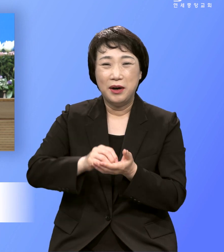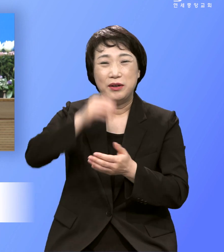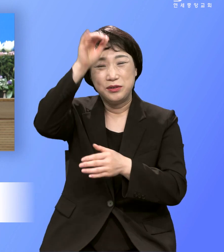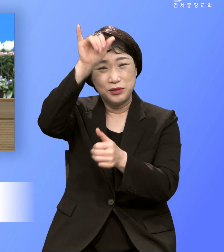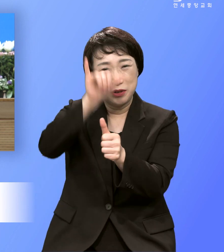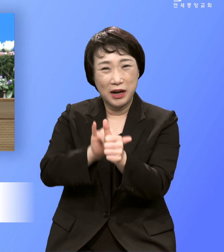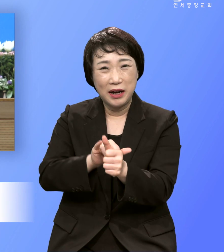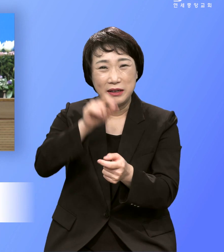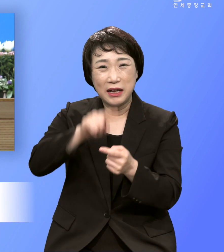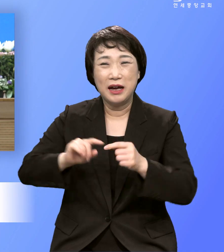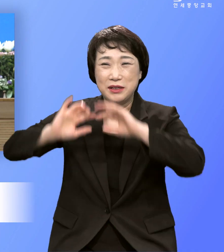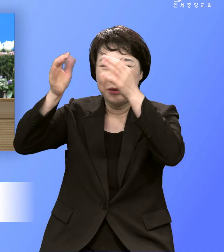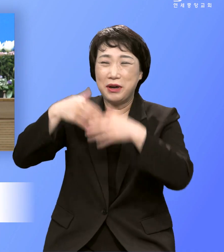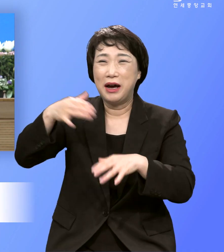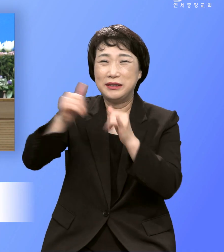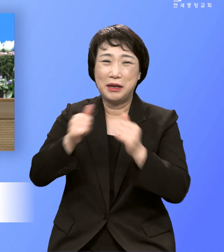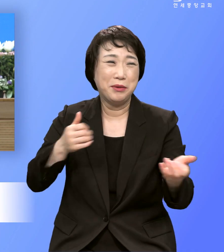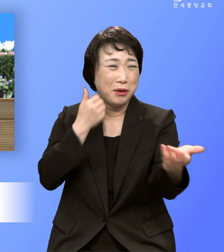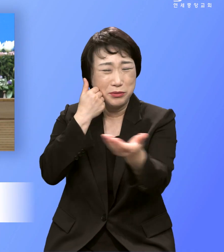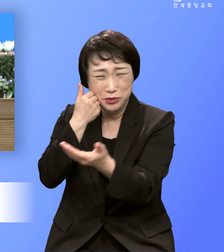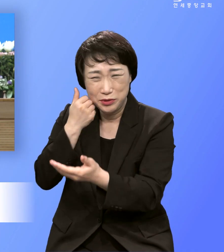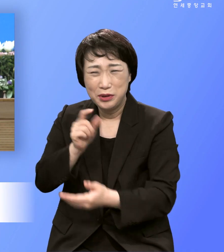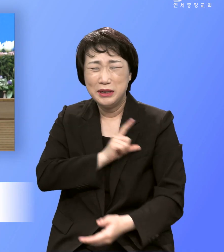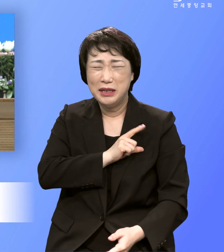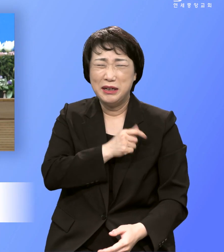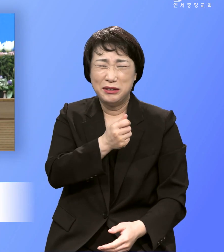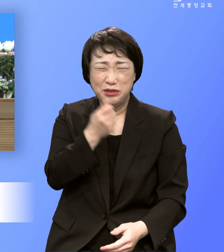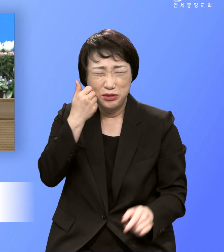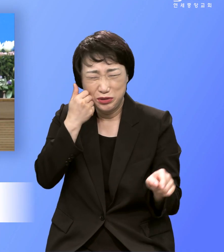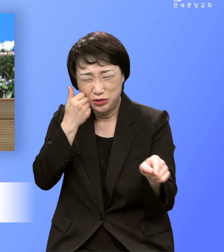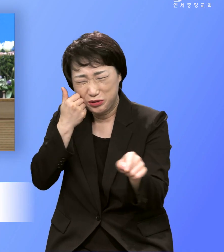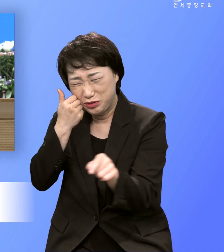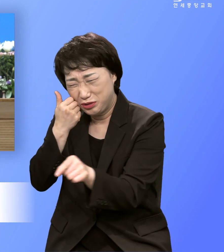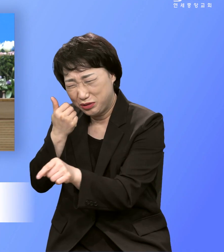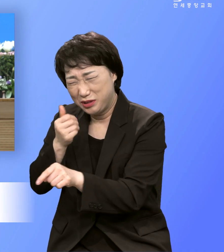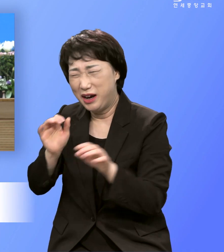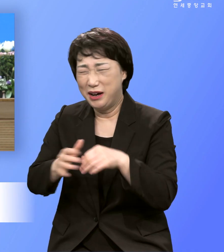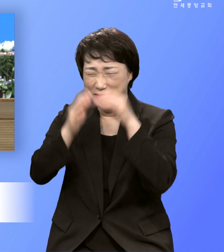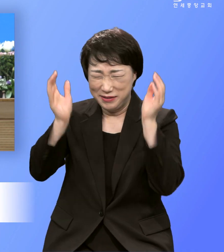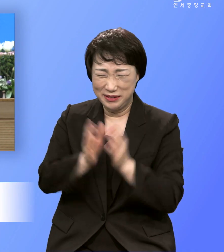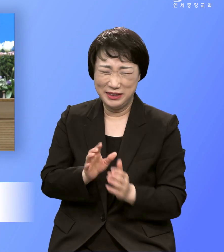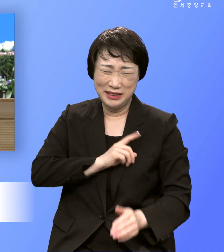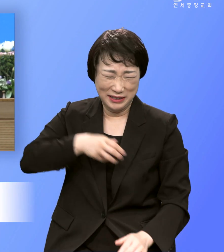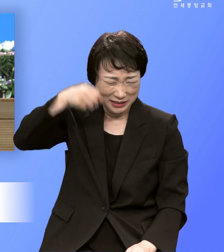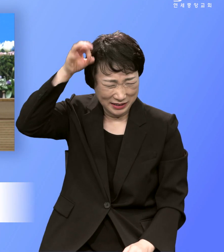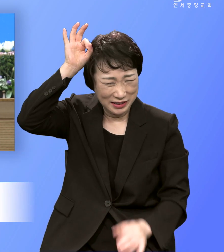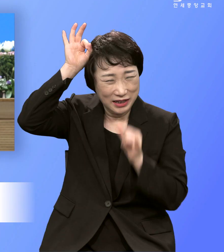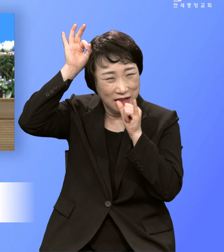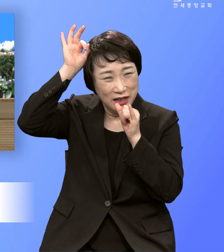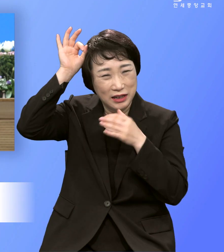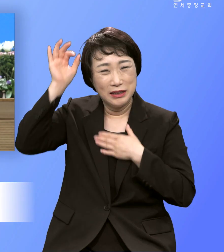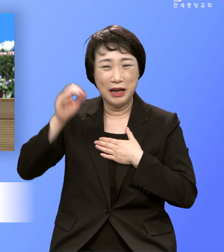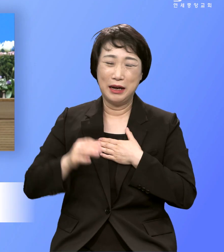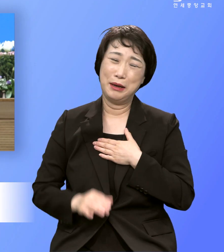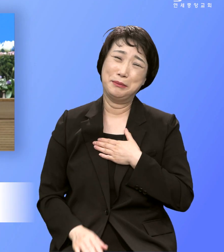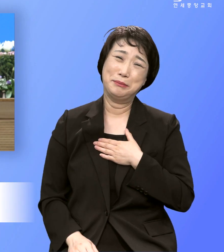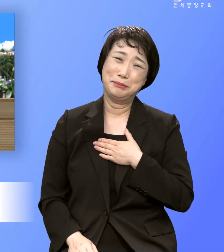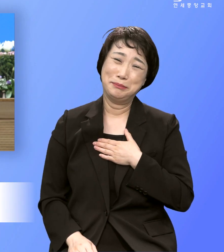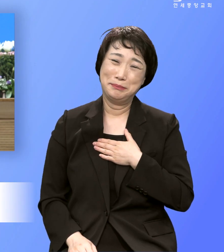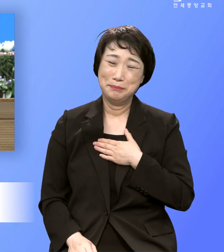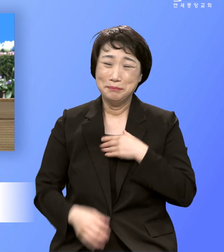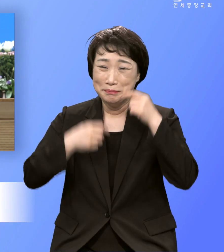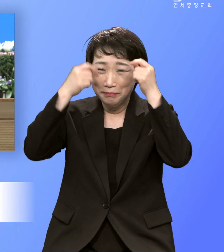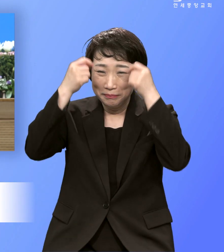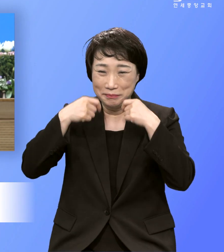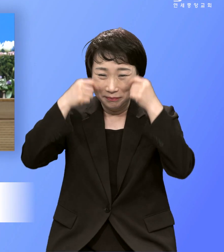얼굴이 주마등처럼 떠들고 이름이 그냥 내 머릿속에서 기억나면서 그냥